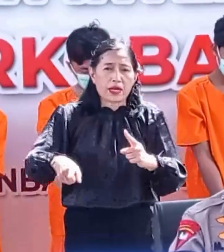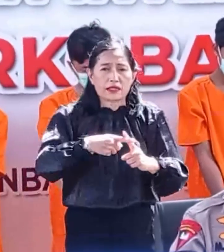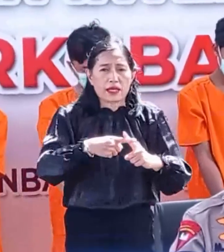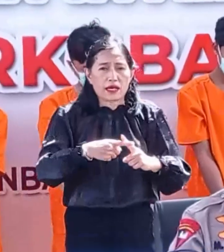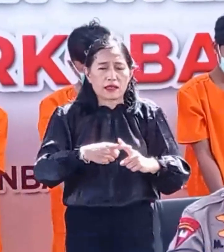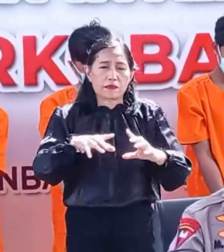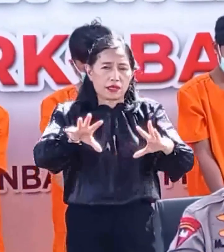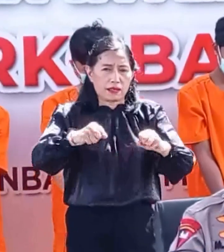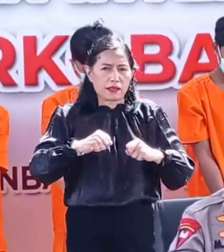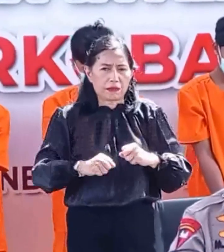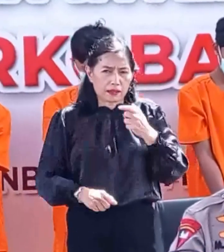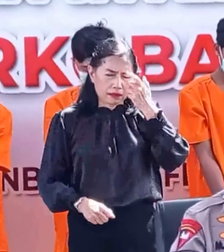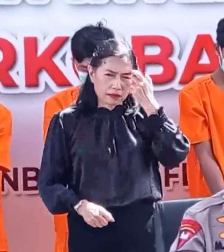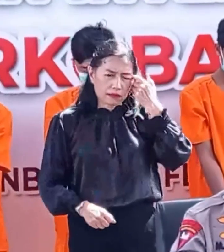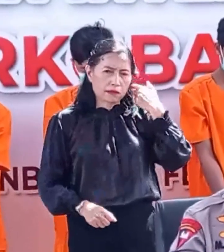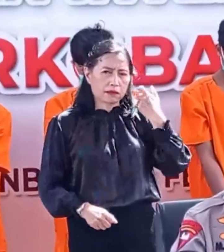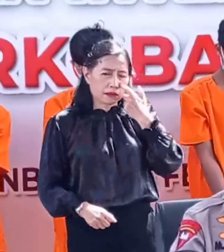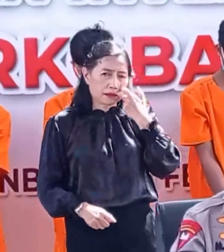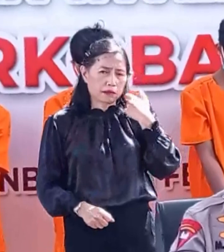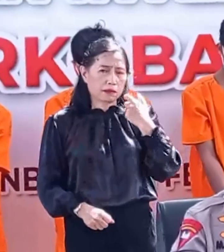penangkapan. Dan